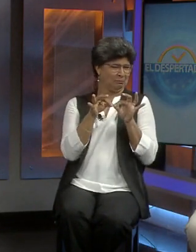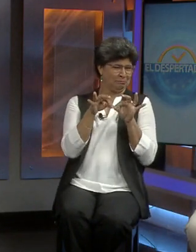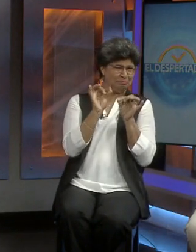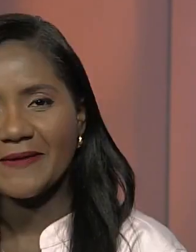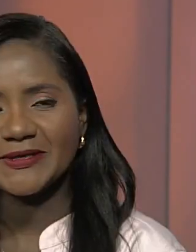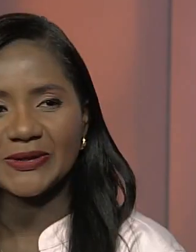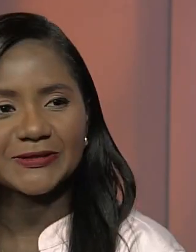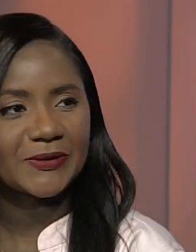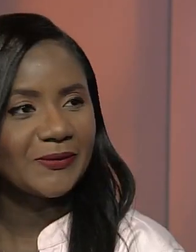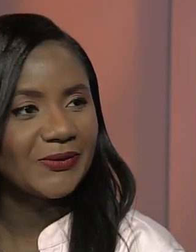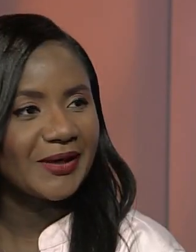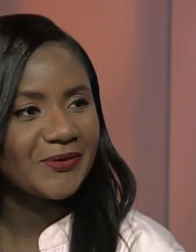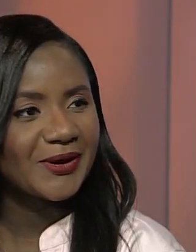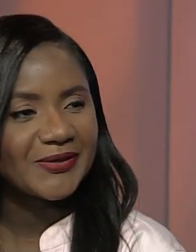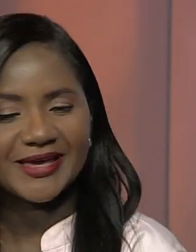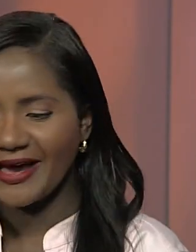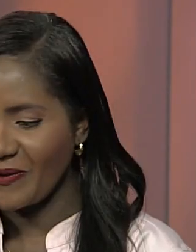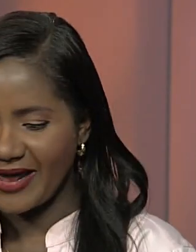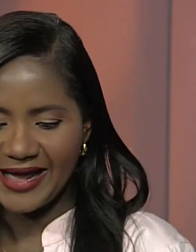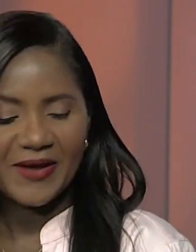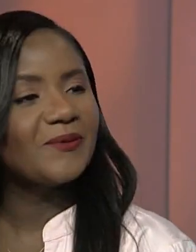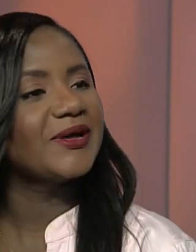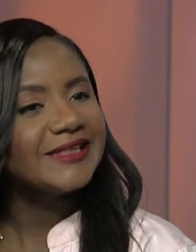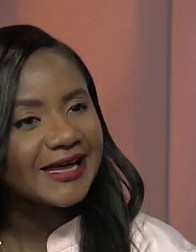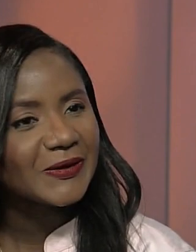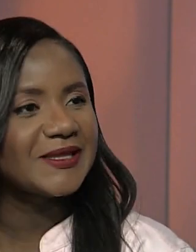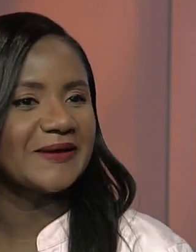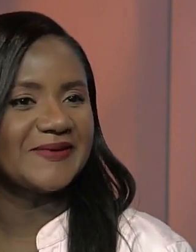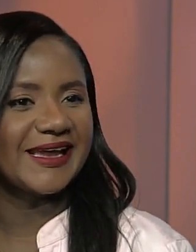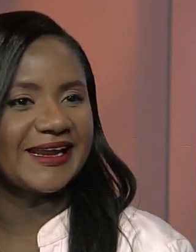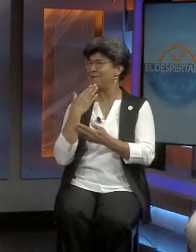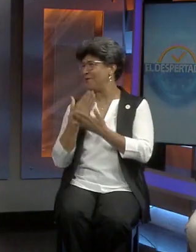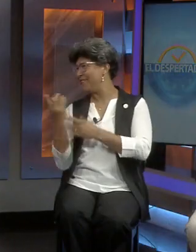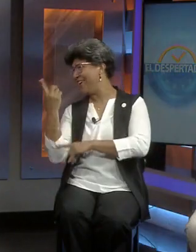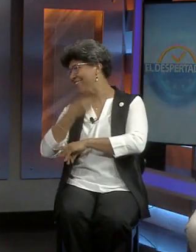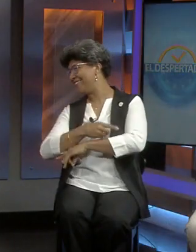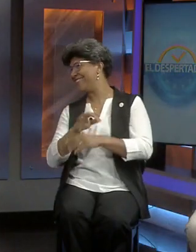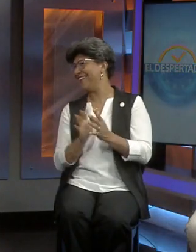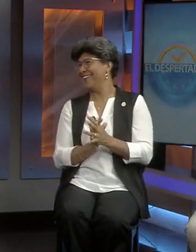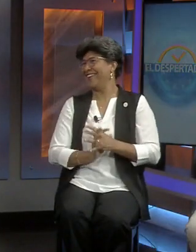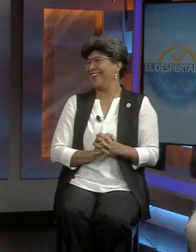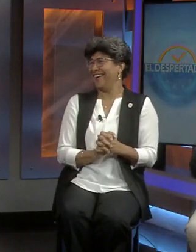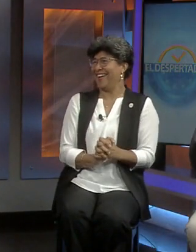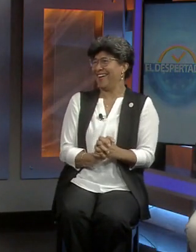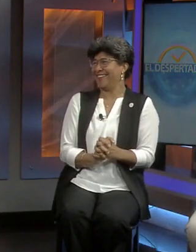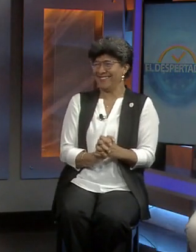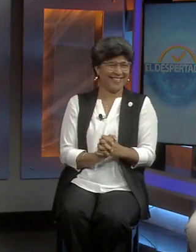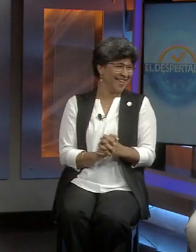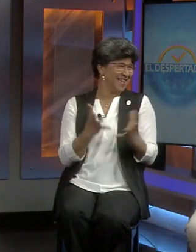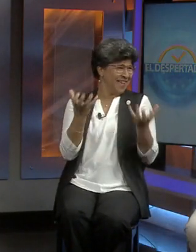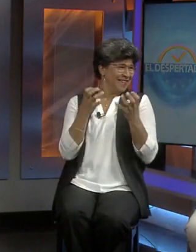con aquellas personas sordos mudas. Muy buenos días, Juana. Buen día a Tomy también. días, buenos días. Ay, qué envidia, yo quisiera hacer señas también.